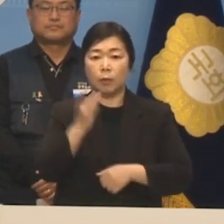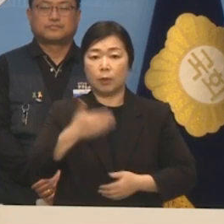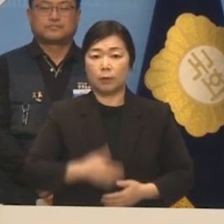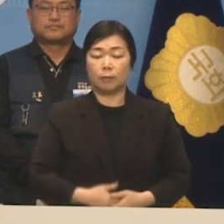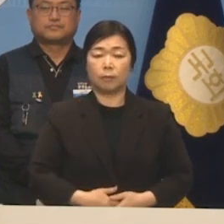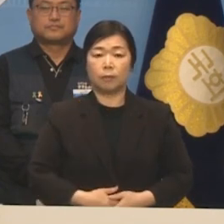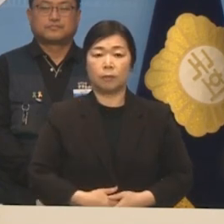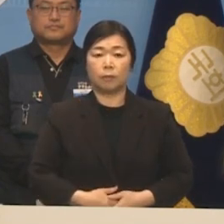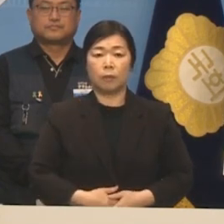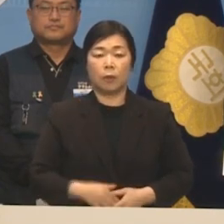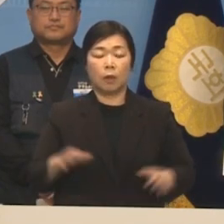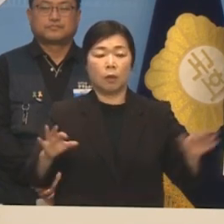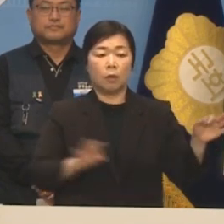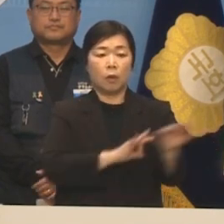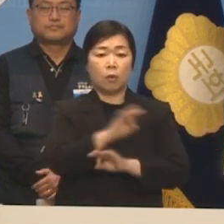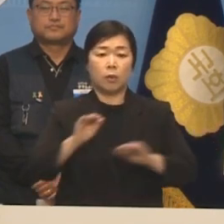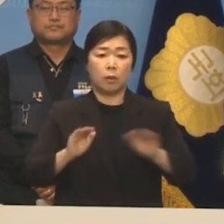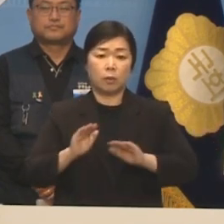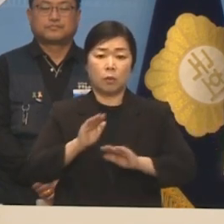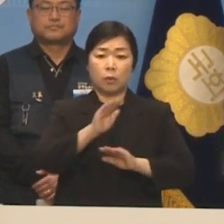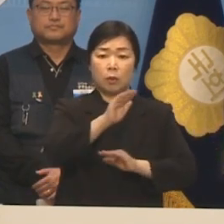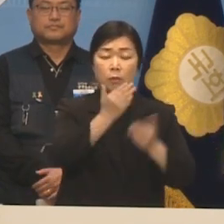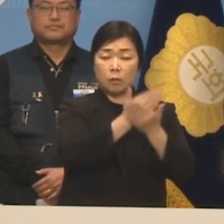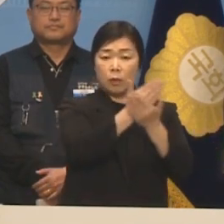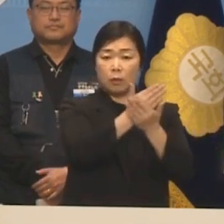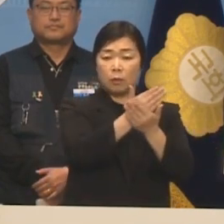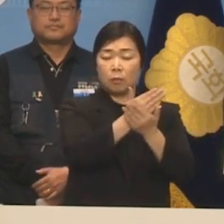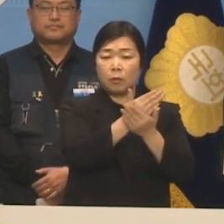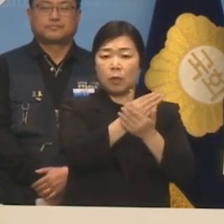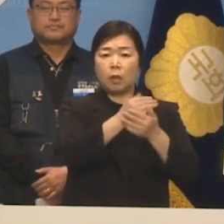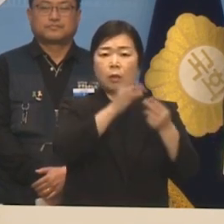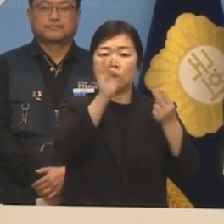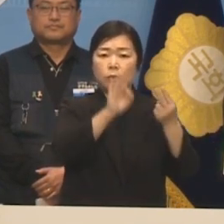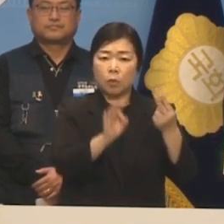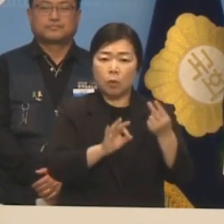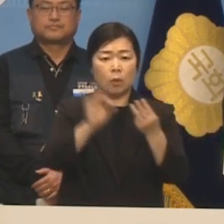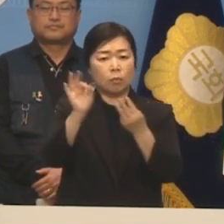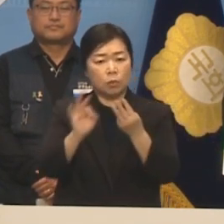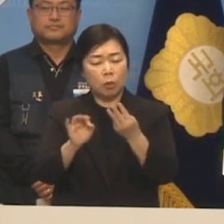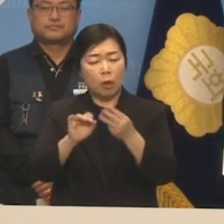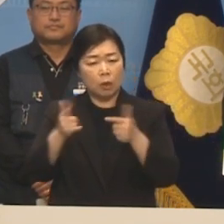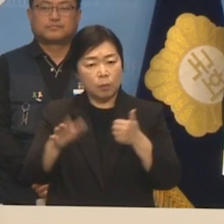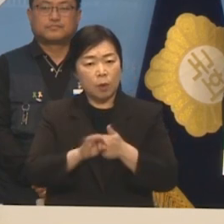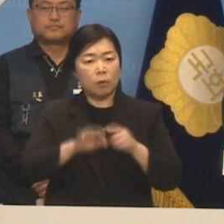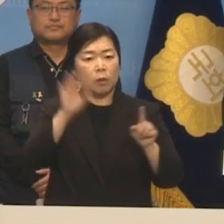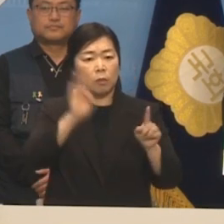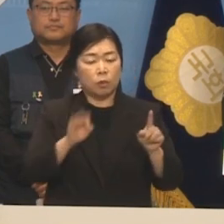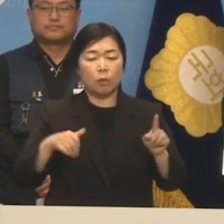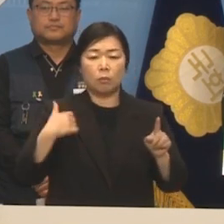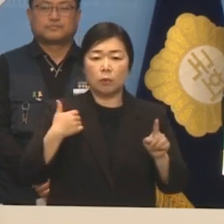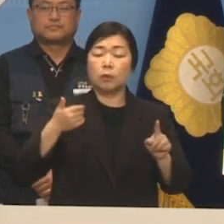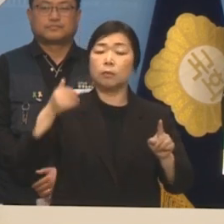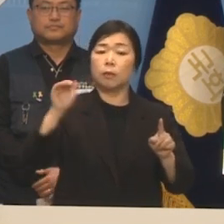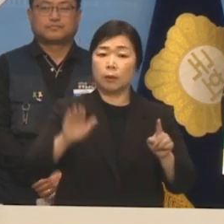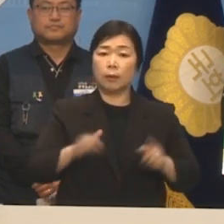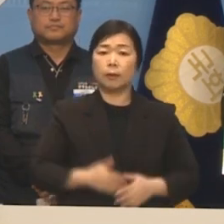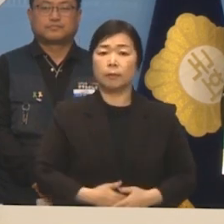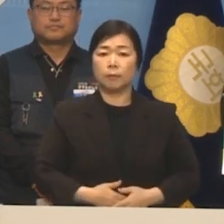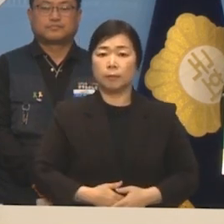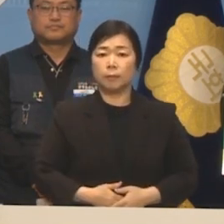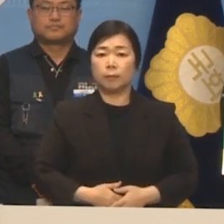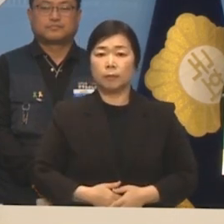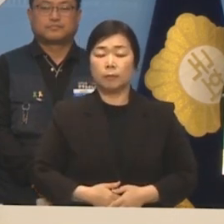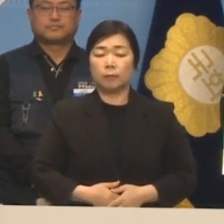경제성장률이 예전만 못해서 이제 2%, 3% 혹은 1%대를 갈 수밖에 없는 시대에